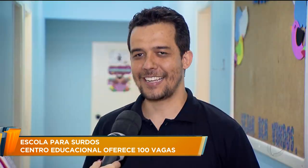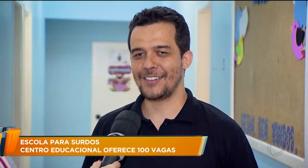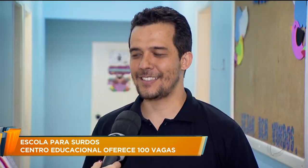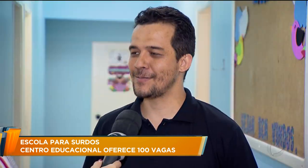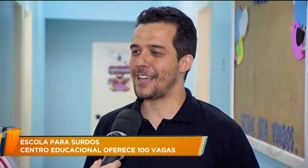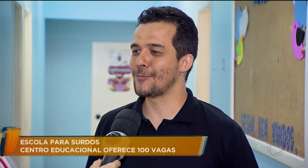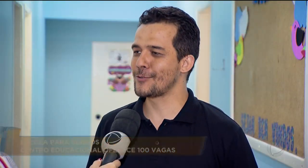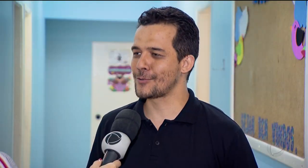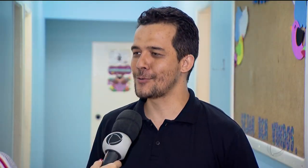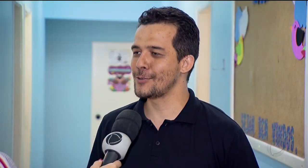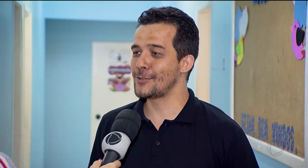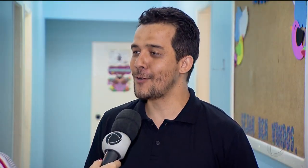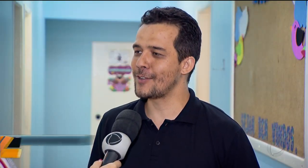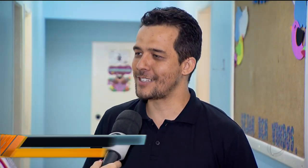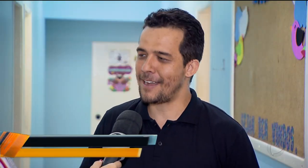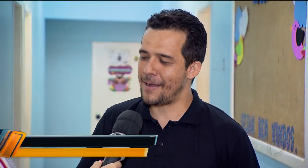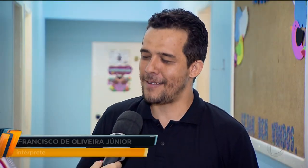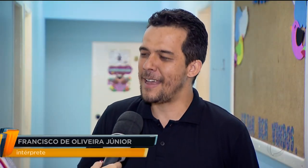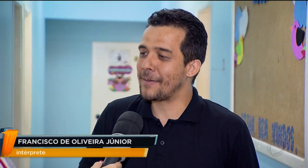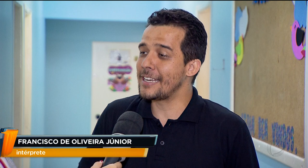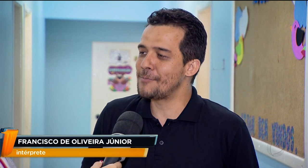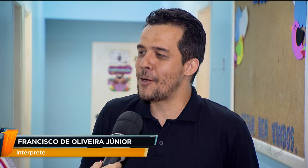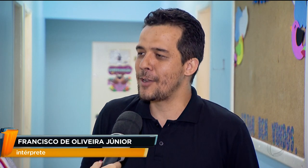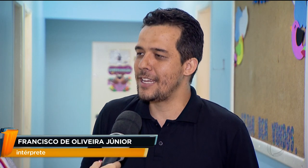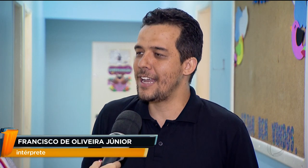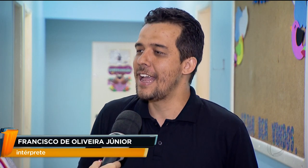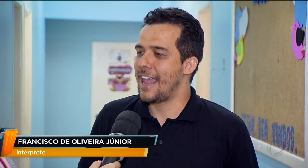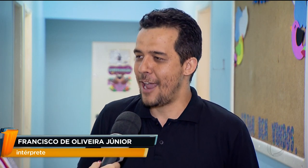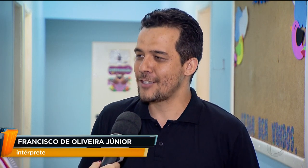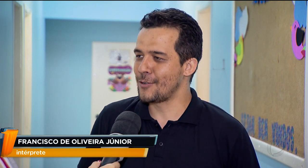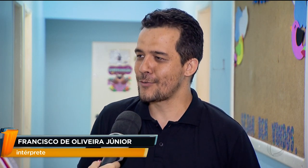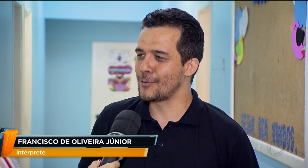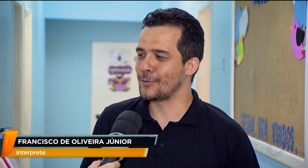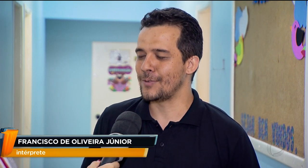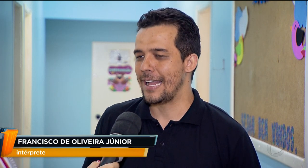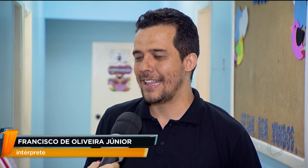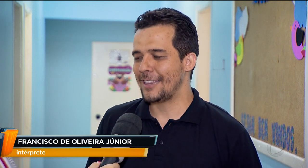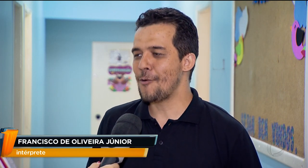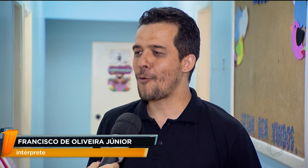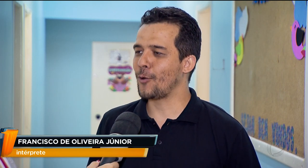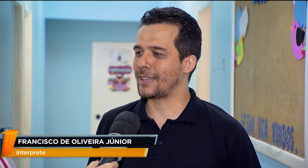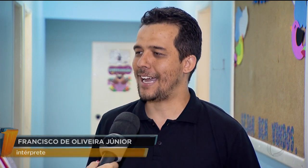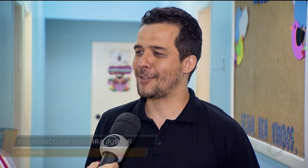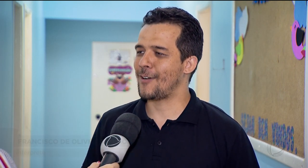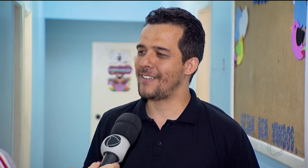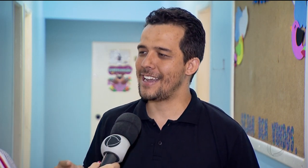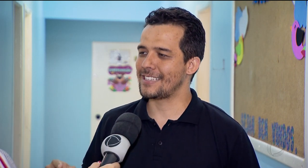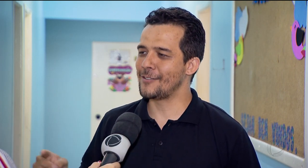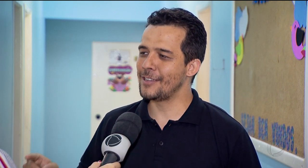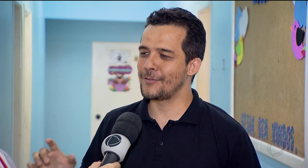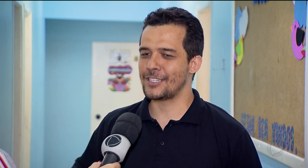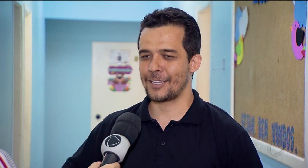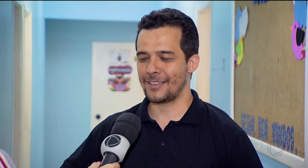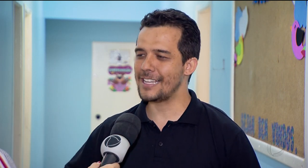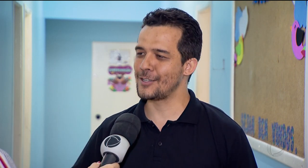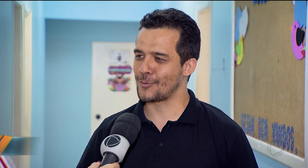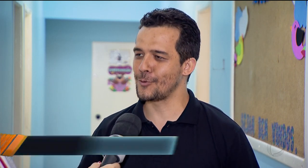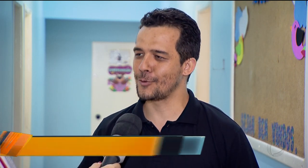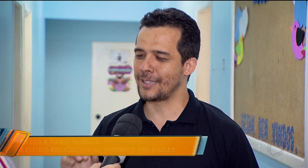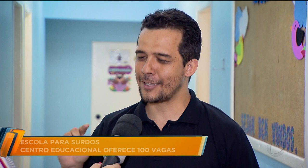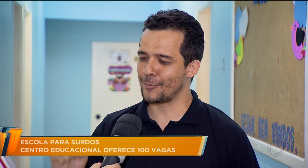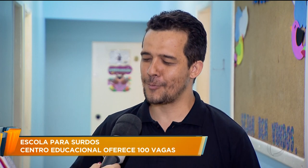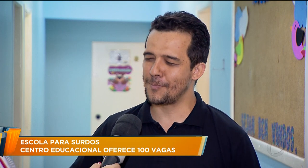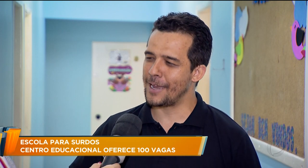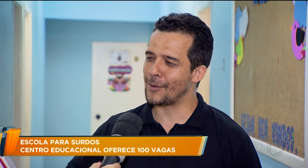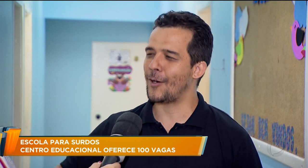Aqui nós temos alunos surdos e ouvintes, na grande maioria são surdos. Ter o contato com a variação linguística desse